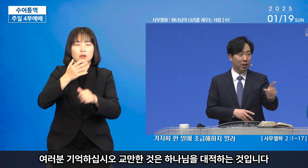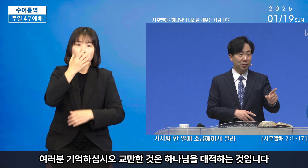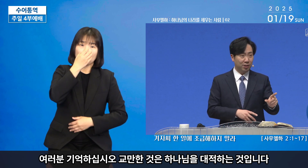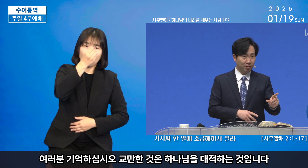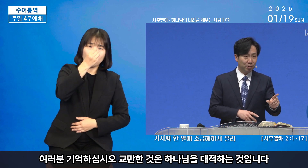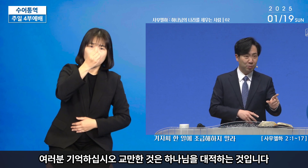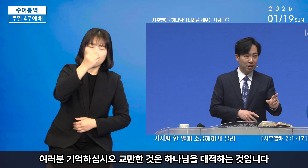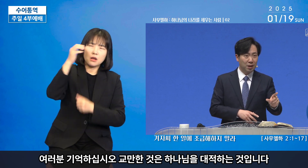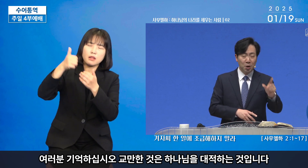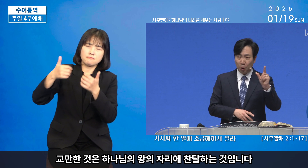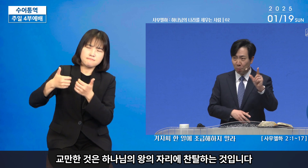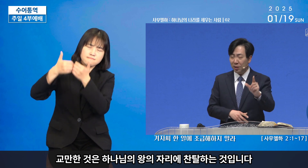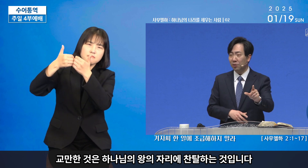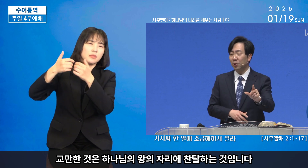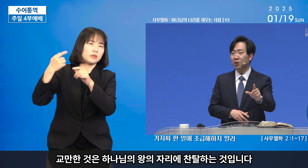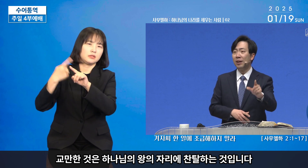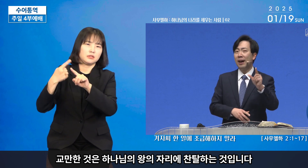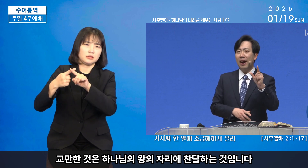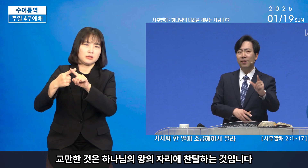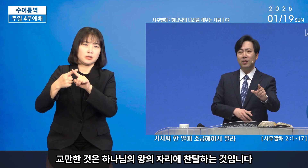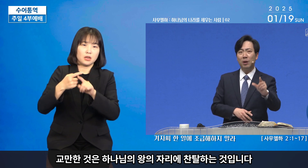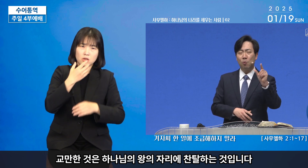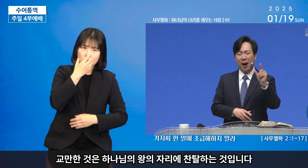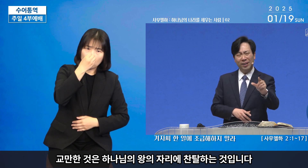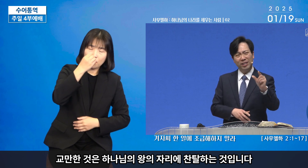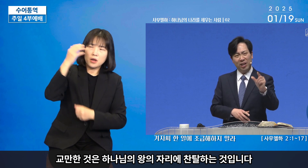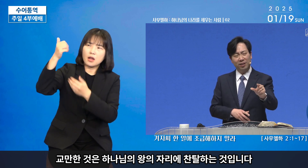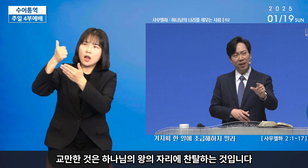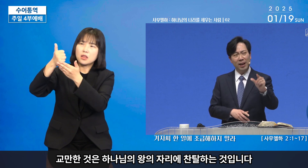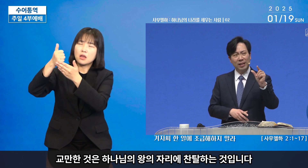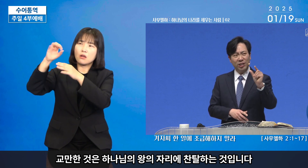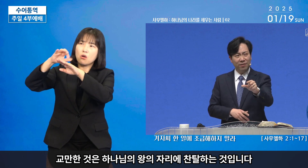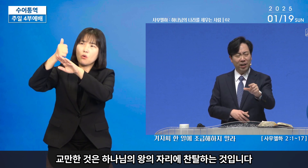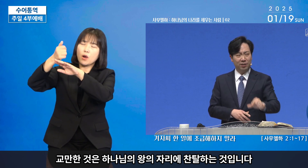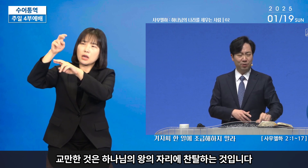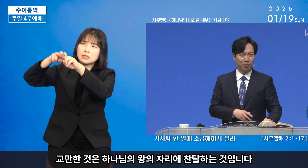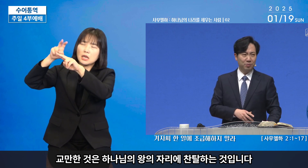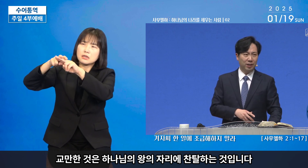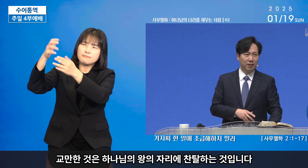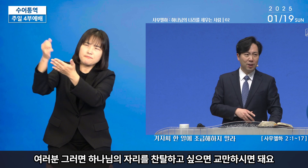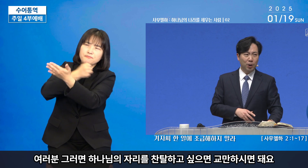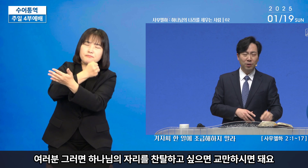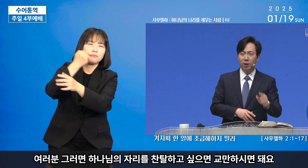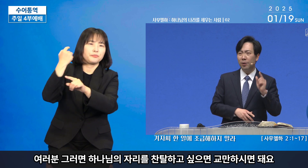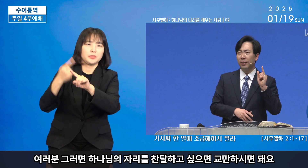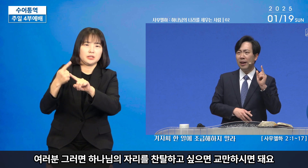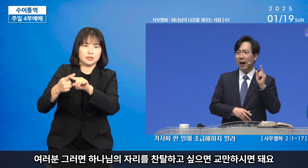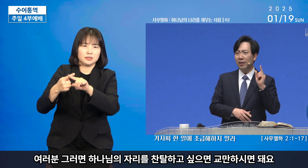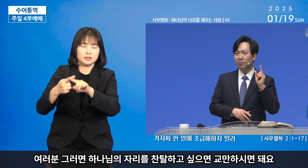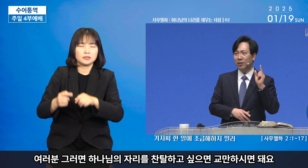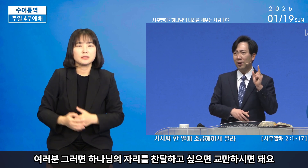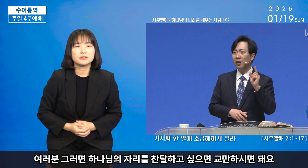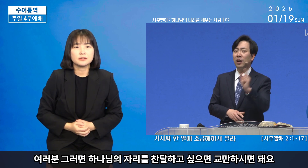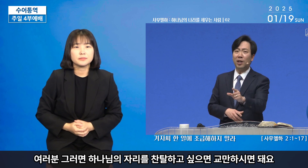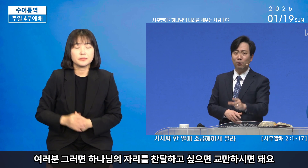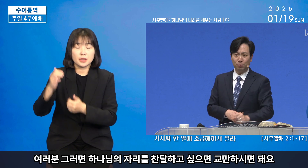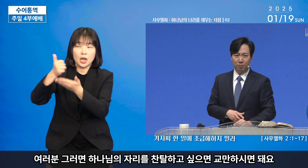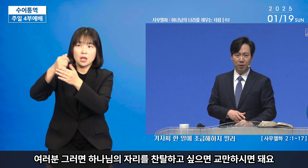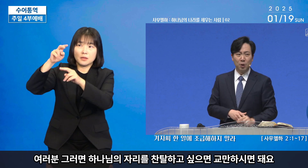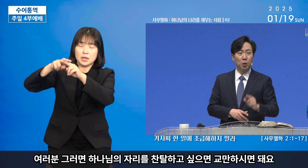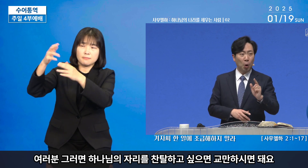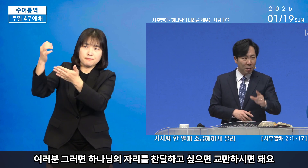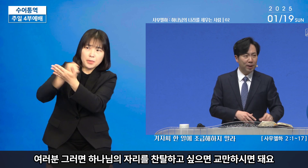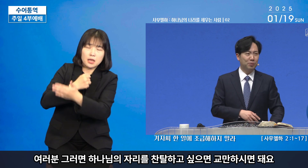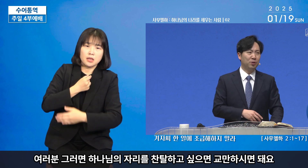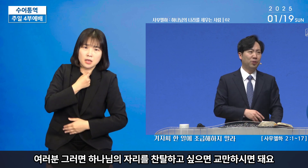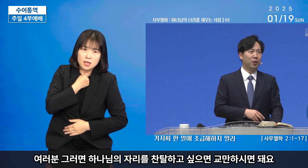하나님을 대적하는 것입니다. 교만한 것은 하나님의 왕의 자리에 찬탈하는 것입니다. 여러분, 그러면 하나님의 자리를 찬탈하고